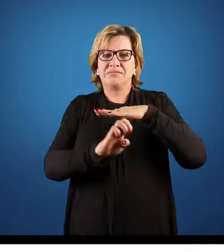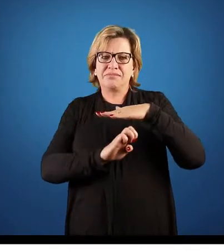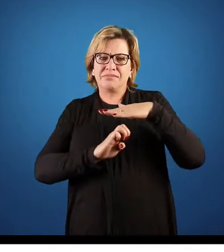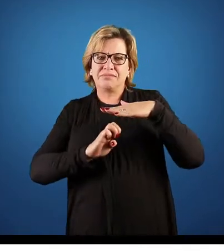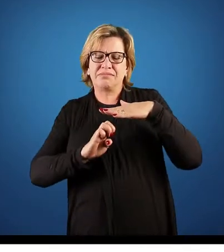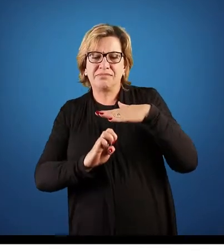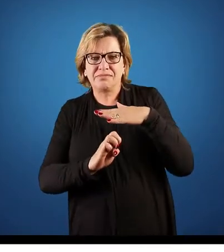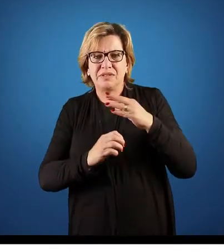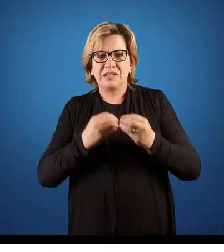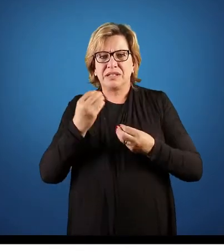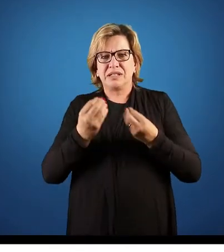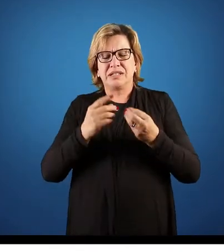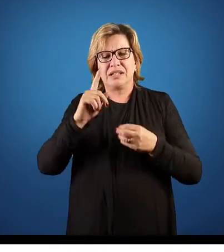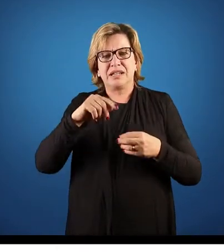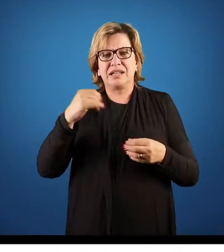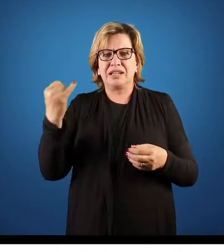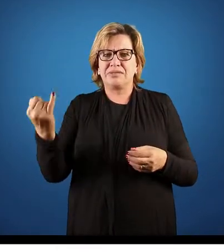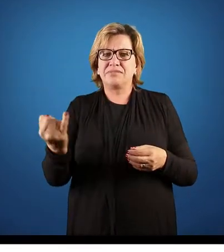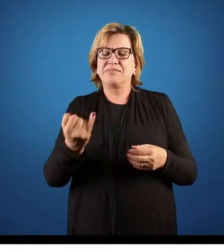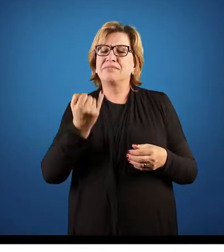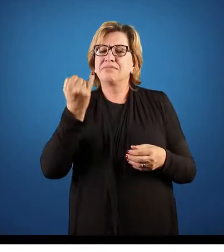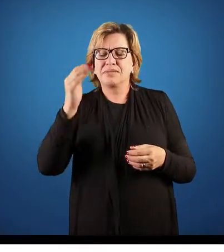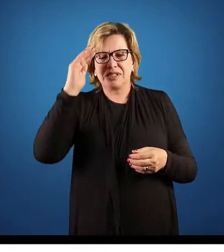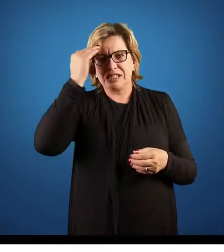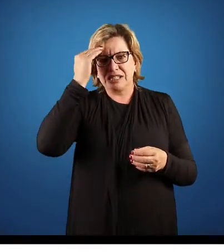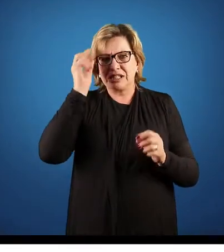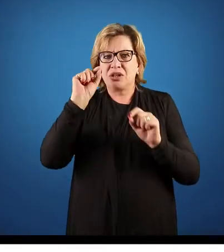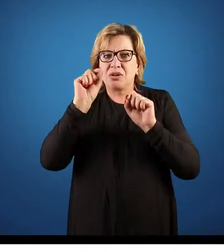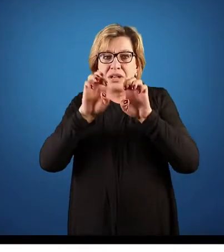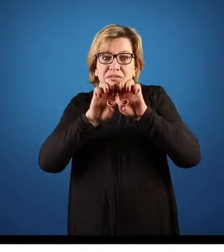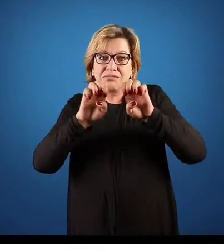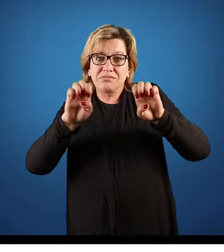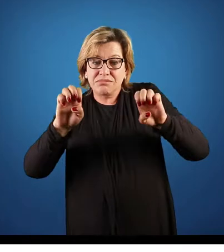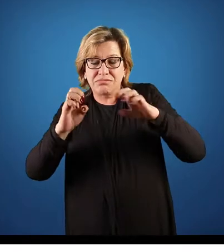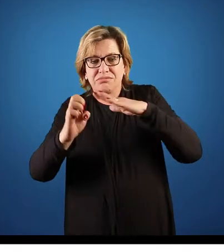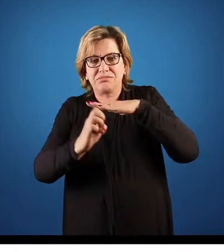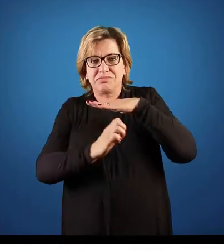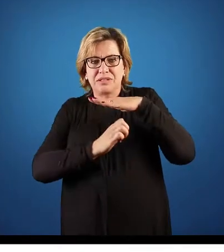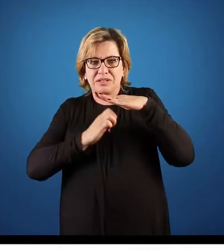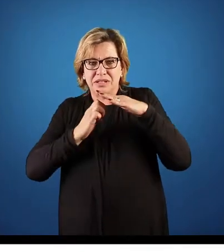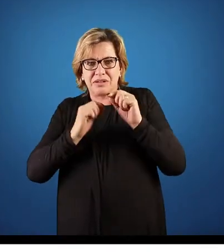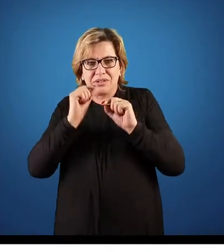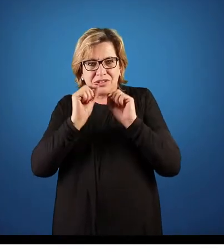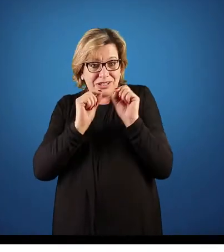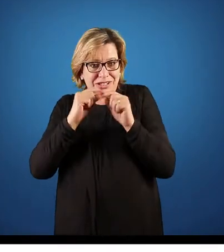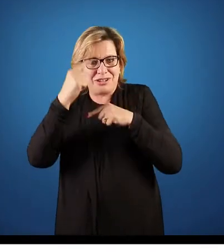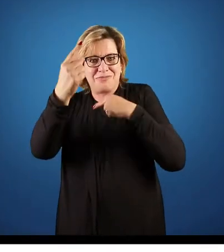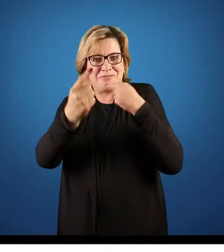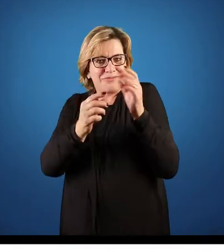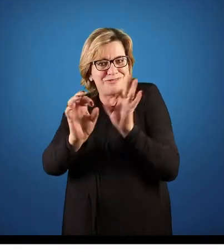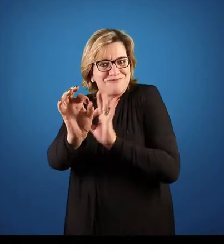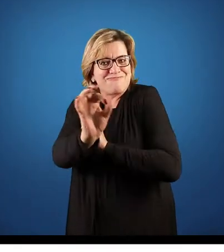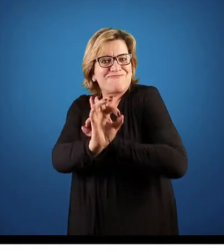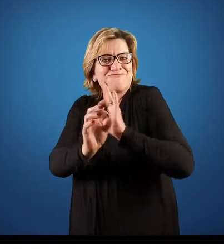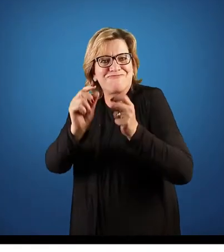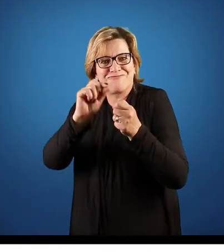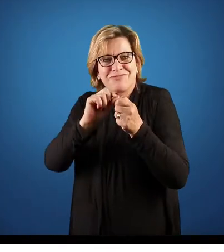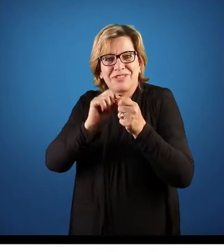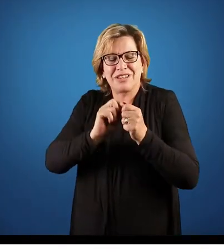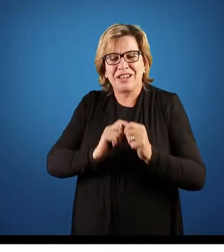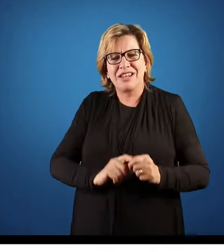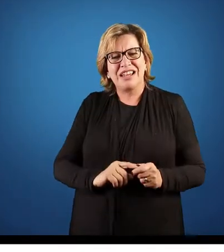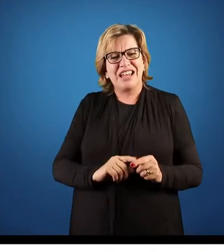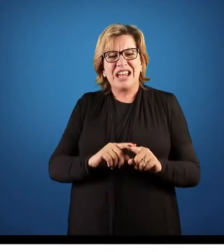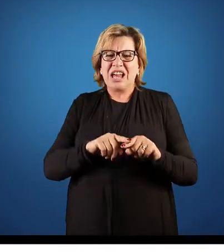é muito interessante nós entendemos que é uma estrutura organizacional para que a gente possa desenhar nossa organização mas professor